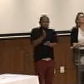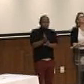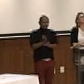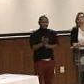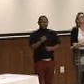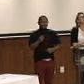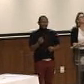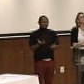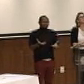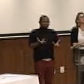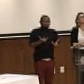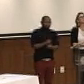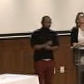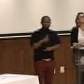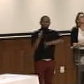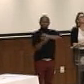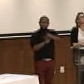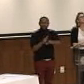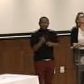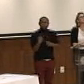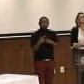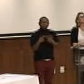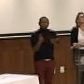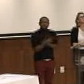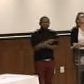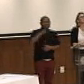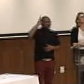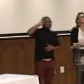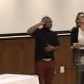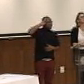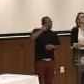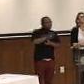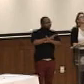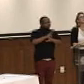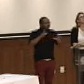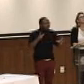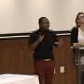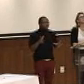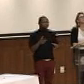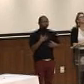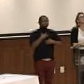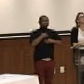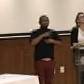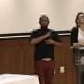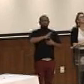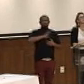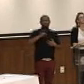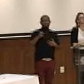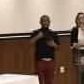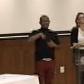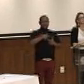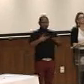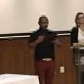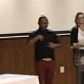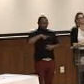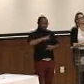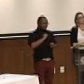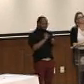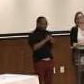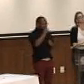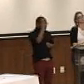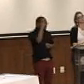experiências diferentes, pelas histórias diferentes, por aquilo que a gente faz e que a gente acha que é certo e os outros acham que é